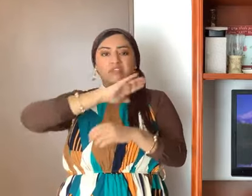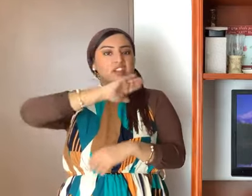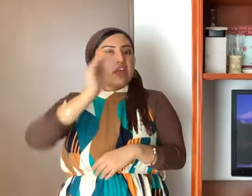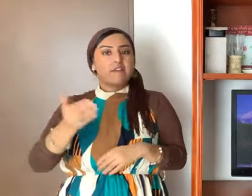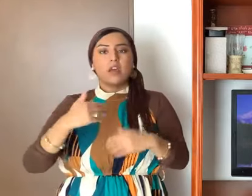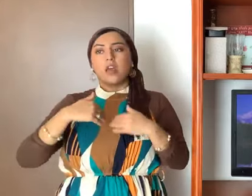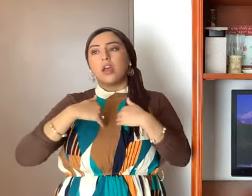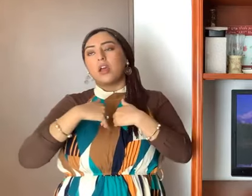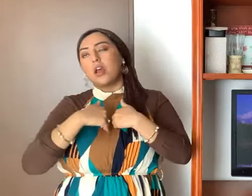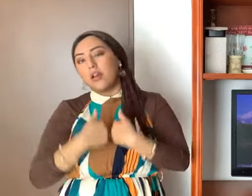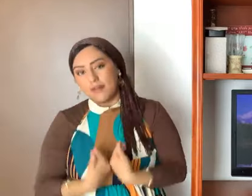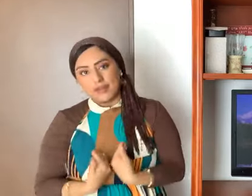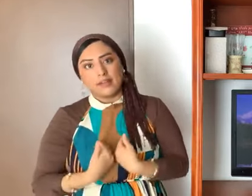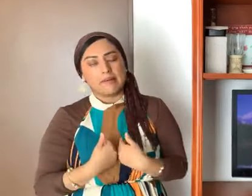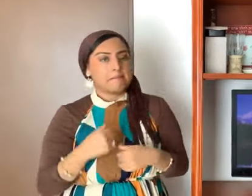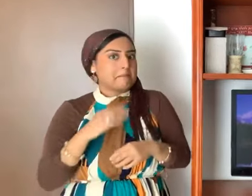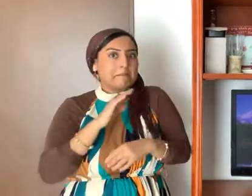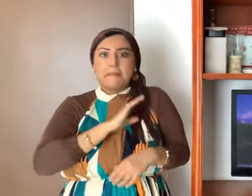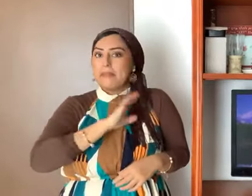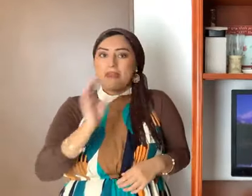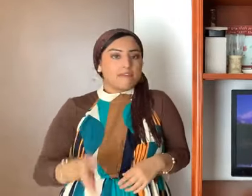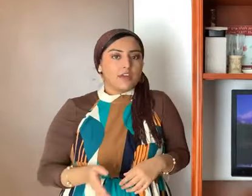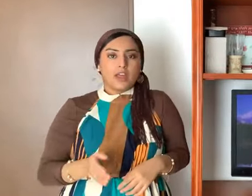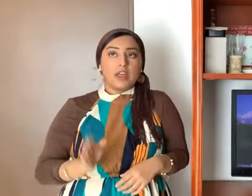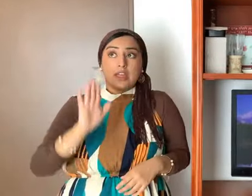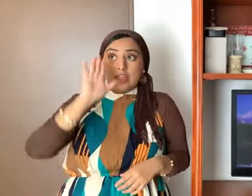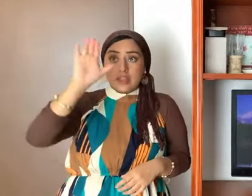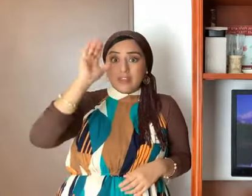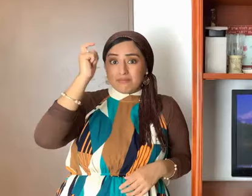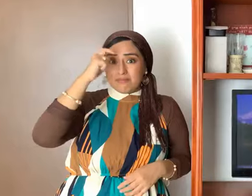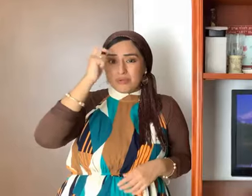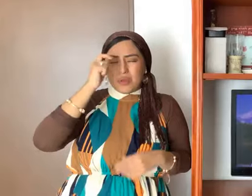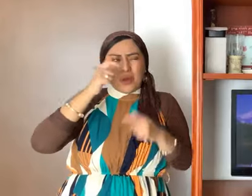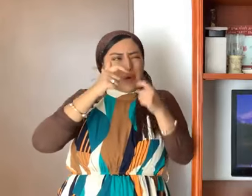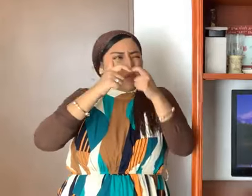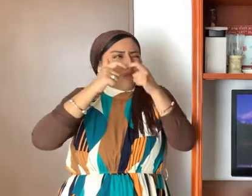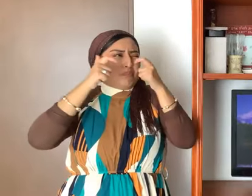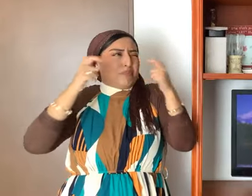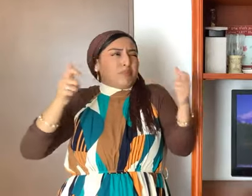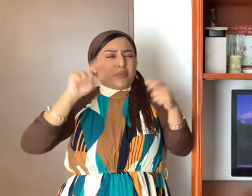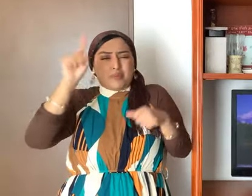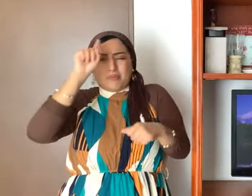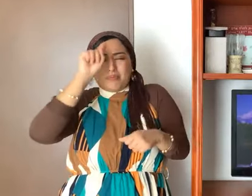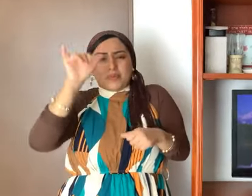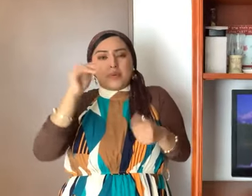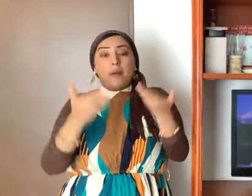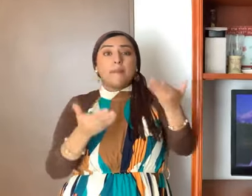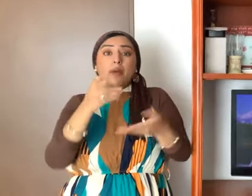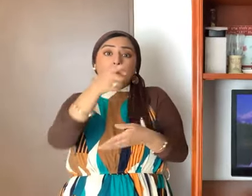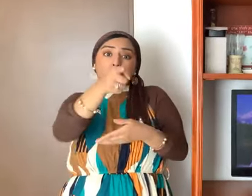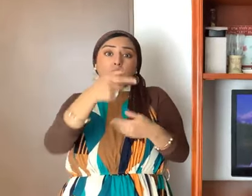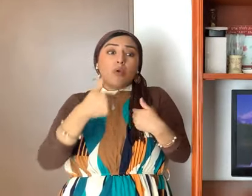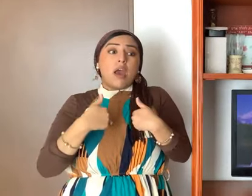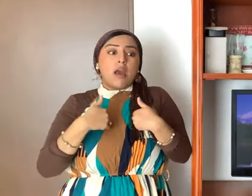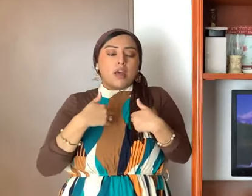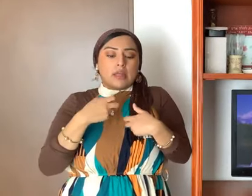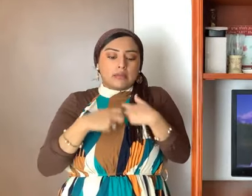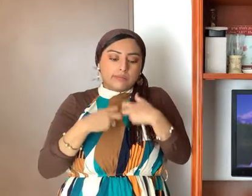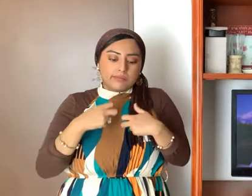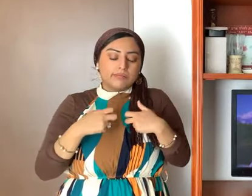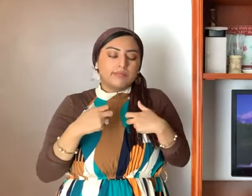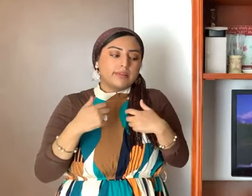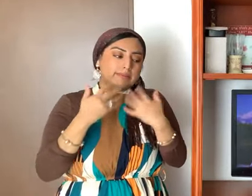con cansancio. Yahweh no se cansa y su entendimiento no hay quien lo alcance. A lo mejor eso que te tiene ahorita, como que te